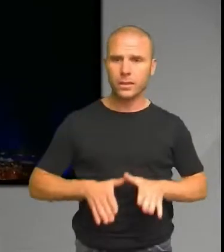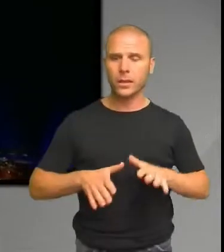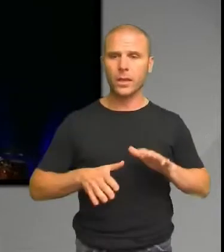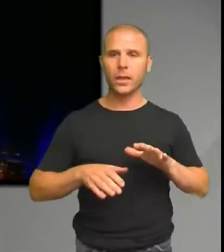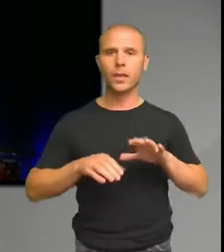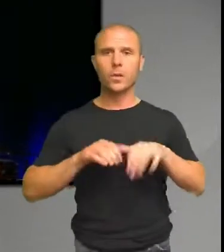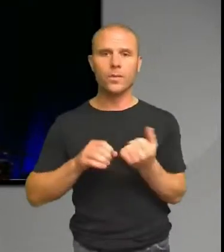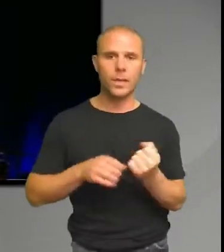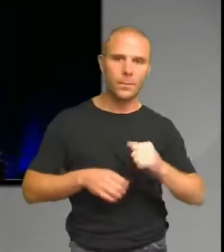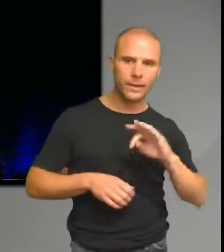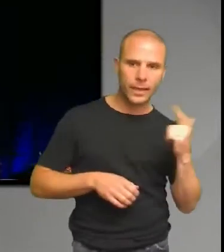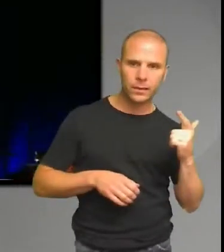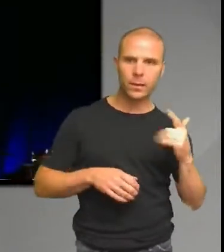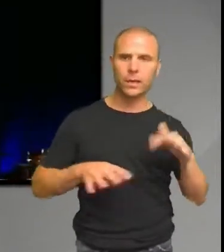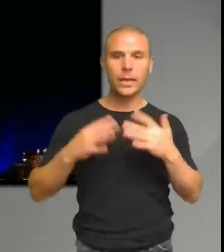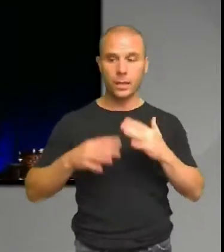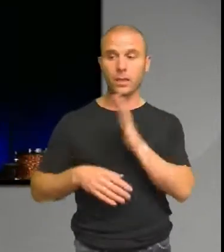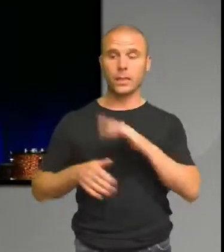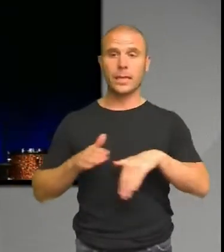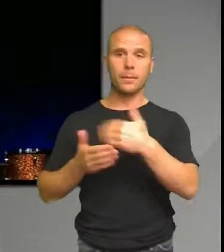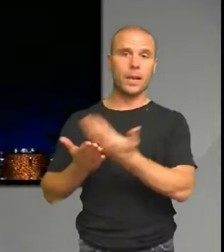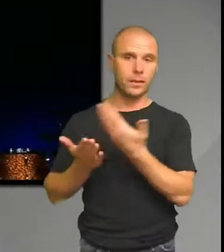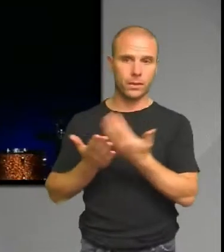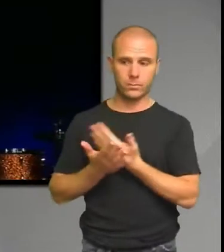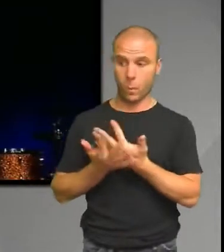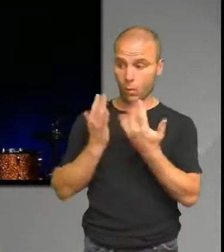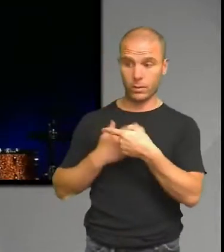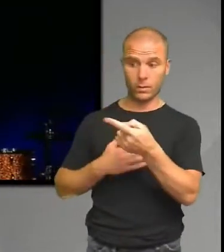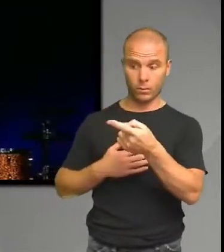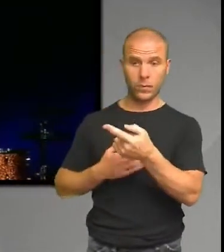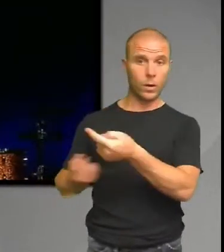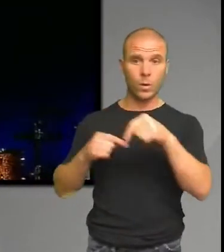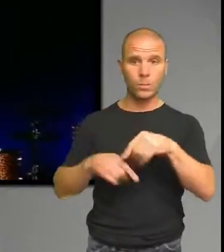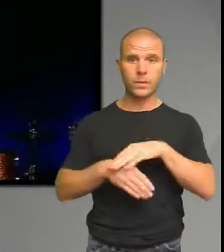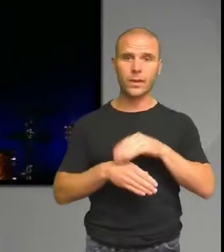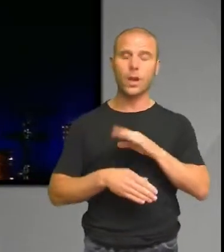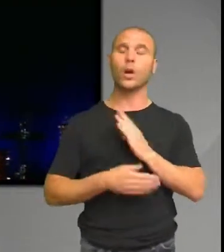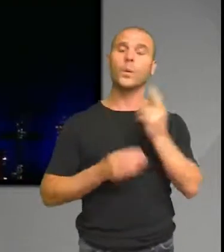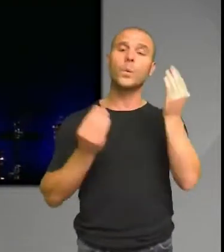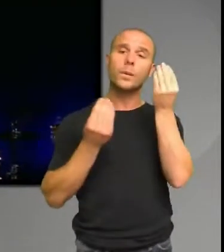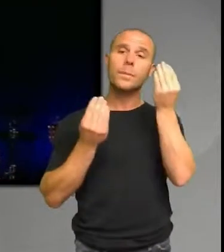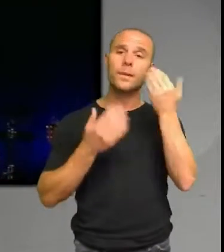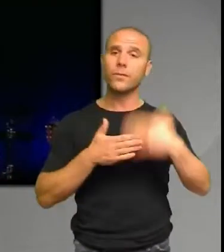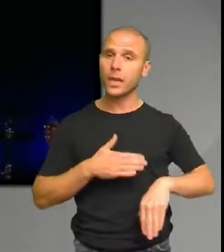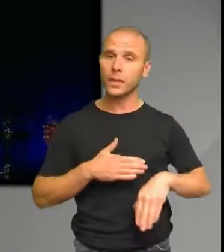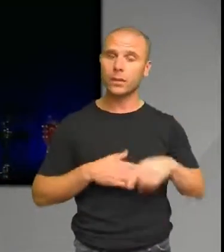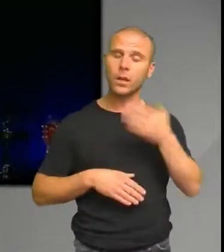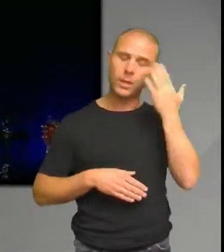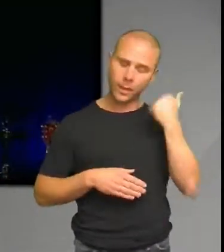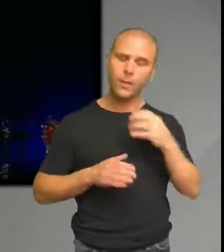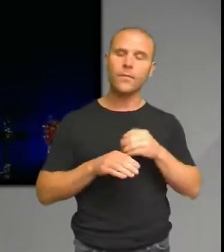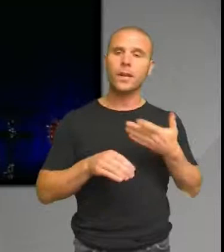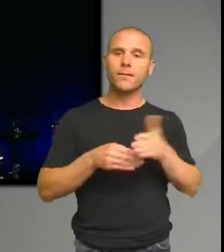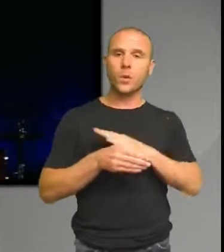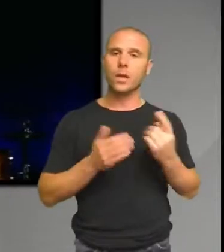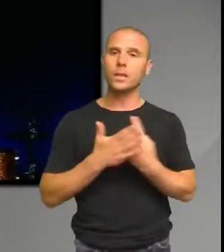hemländer. Många av de som kommer hit till Sverige har en utbildning. Detta skulle kunna vara en värdefull resurs för oss. Vi